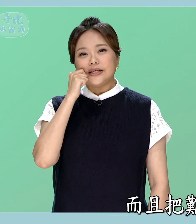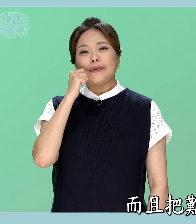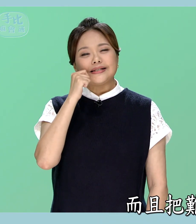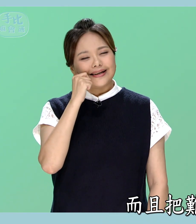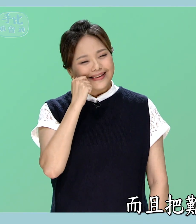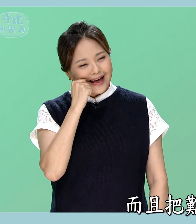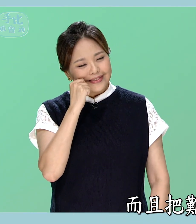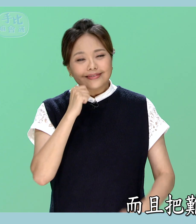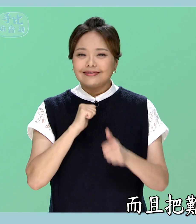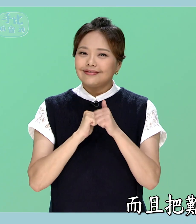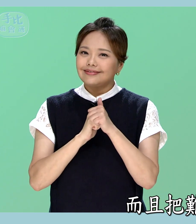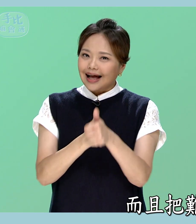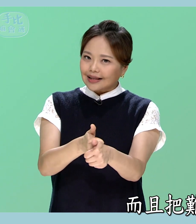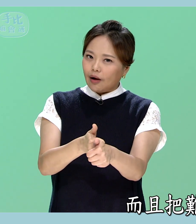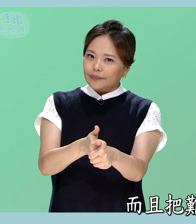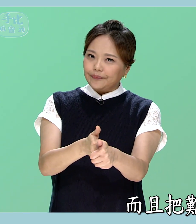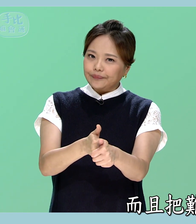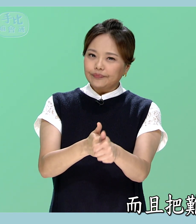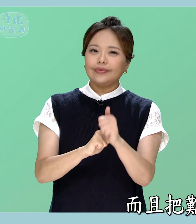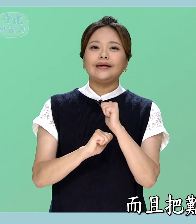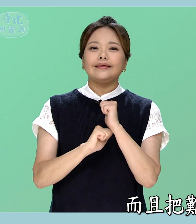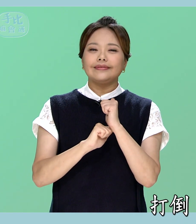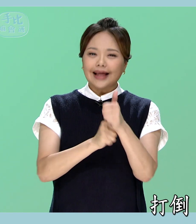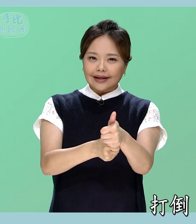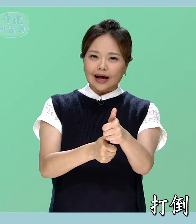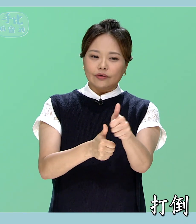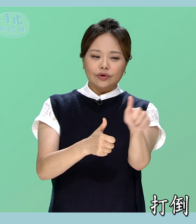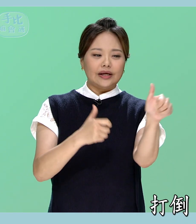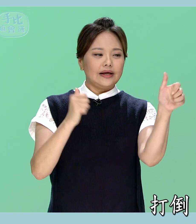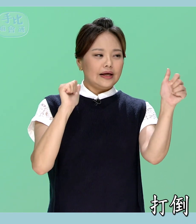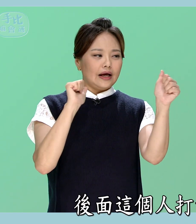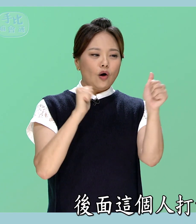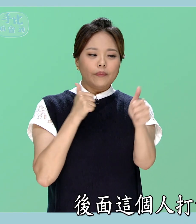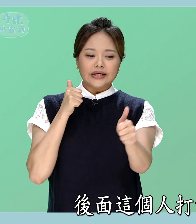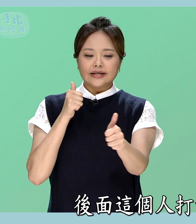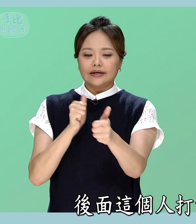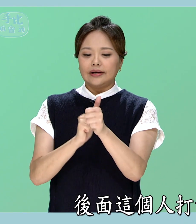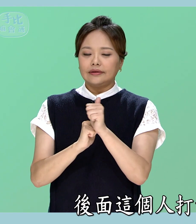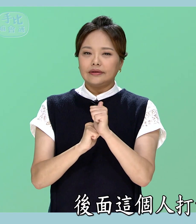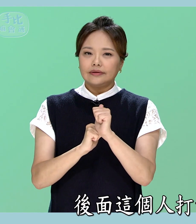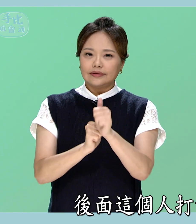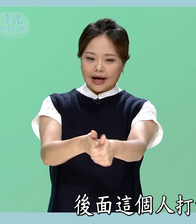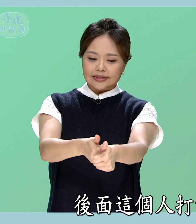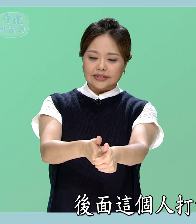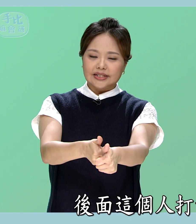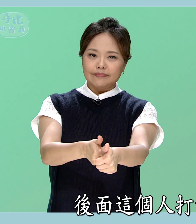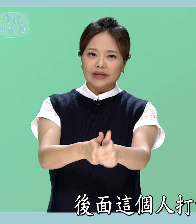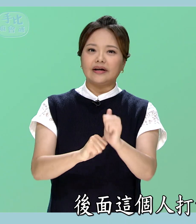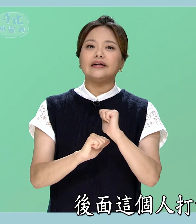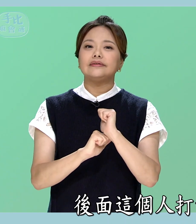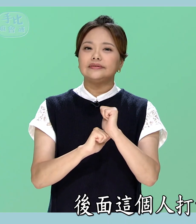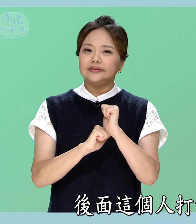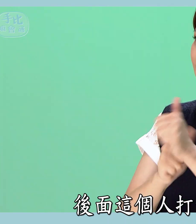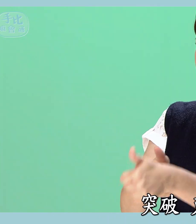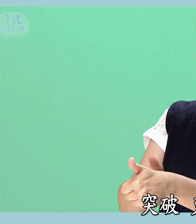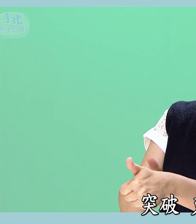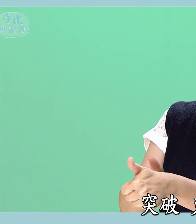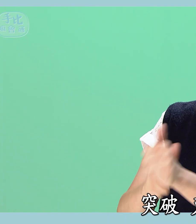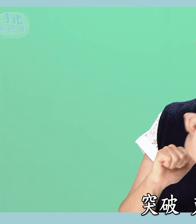把这个难打倒，打倒，对，后面这个人打击前面的人，突破、